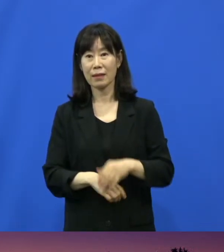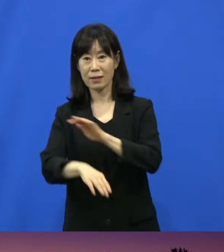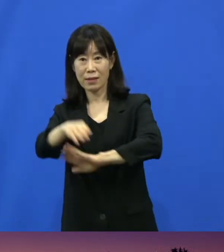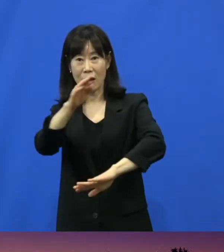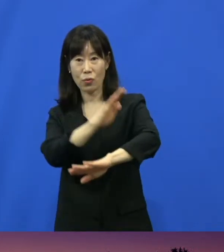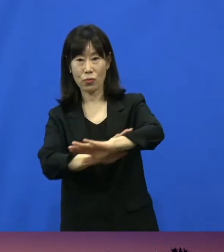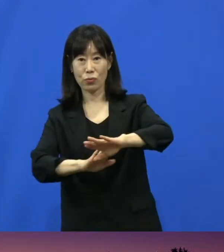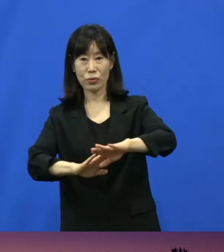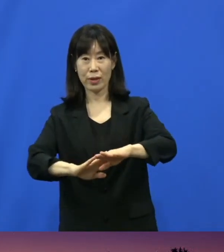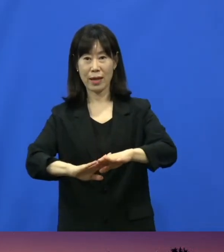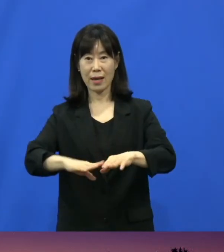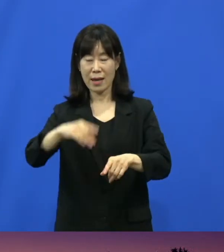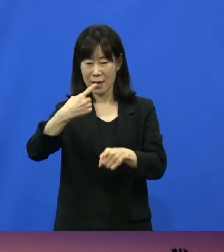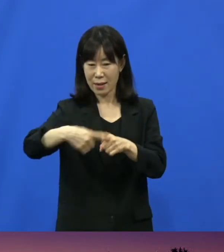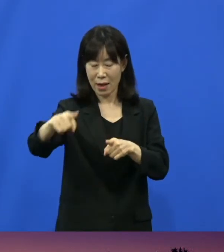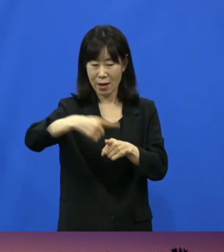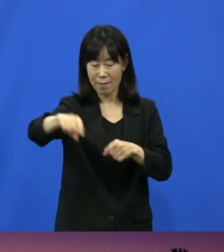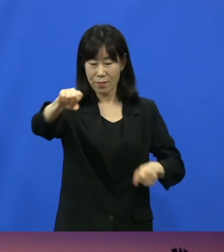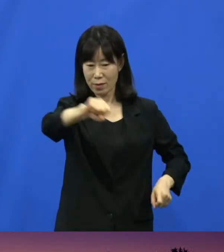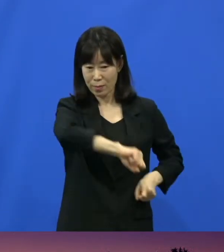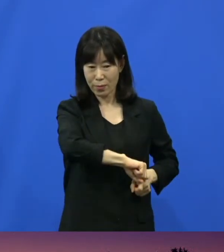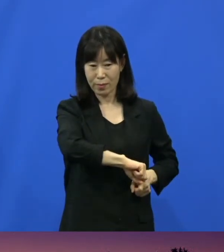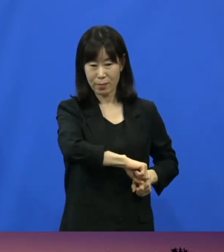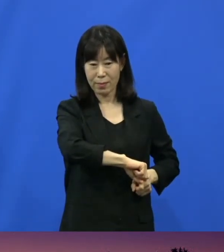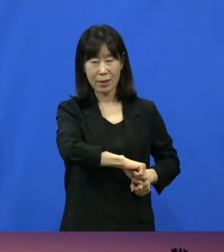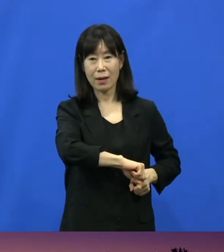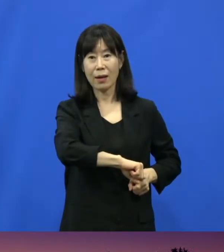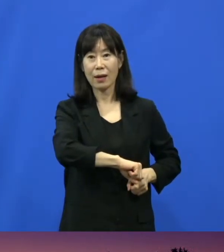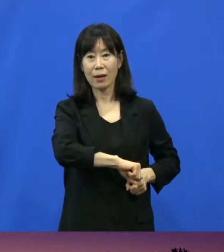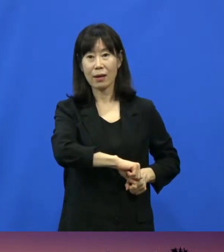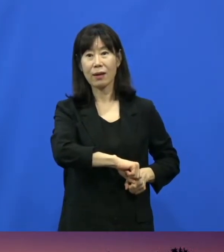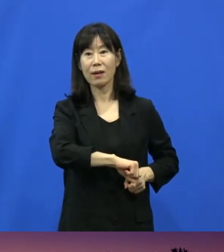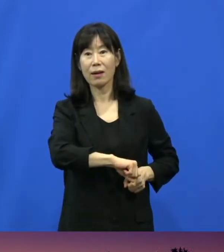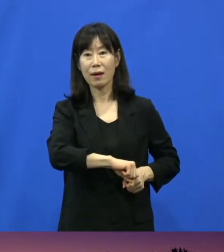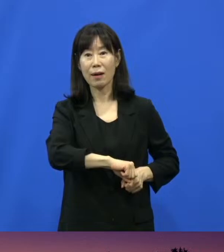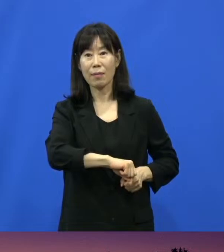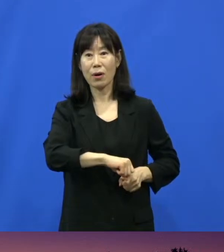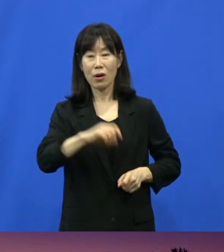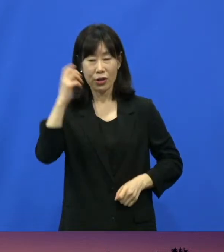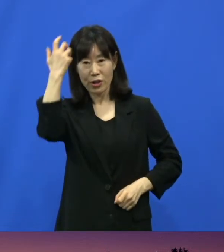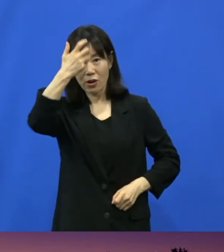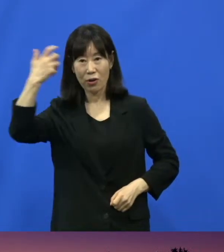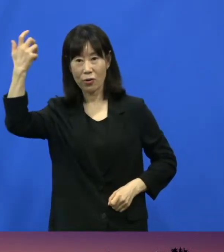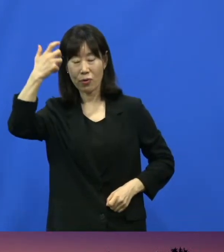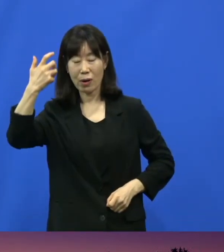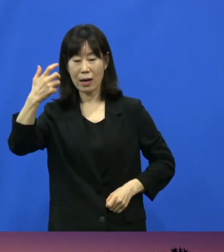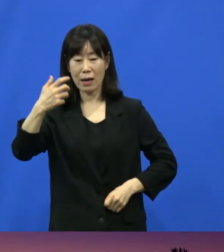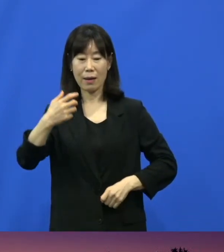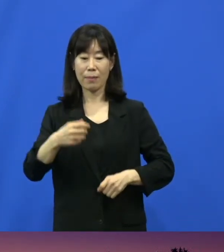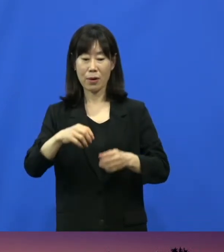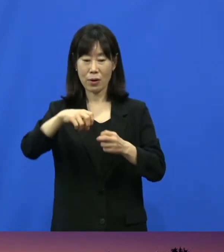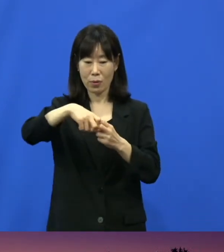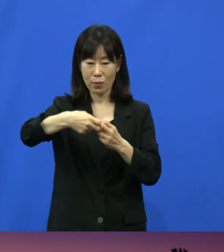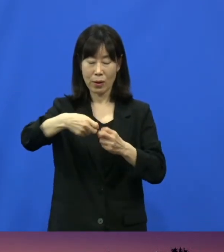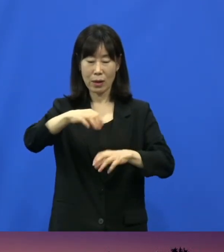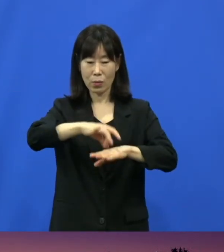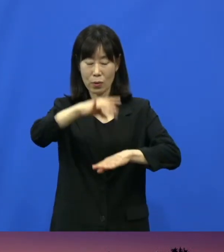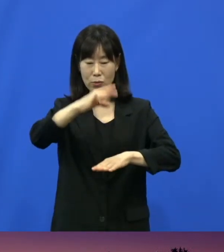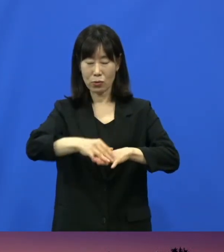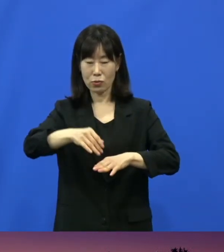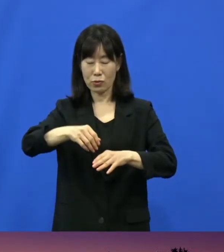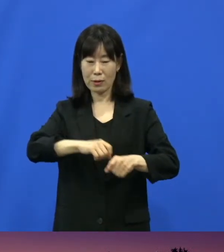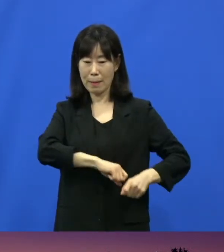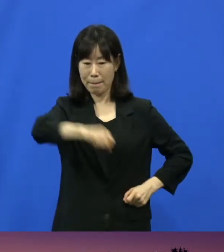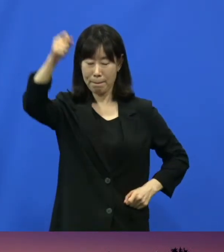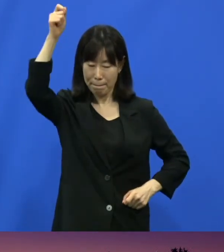좌우에 나선 뜬금보다도 예리하여 흉과 영과 및 반줄과 골수를 찔러 쪼개기까지 하며